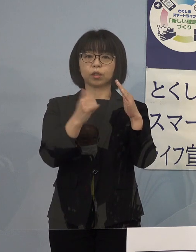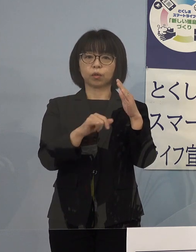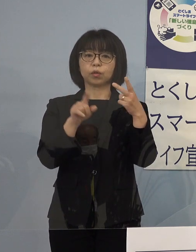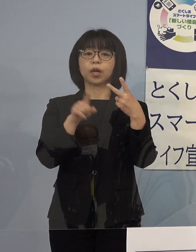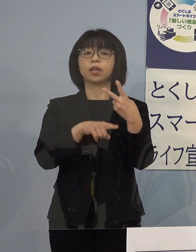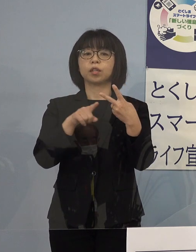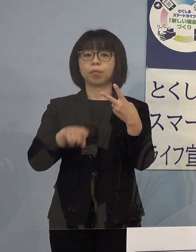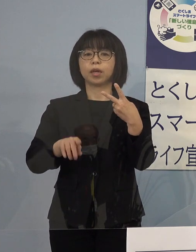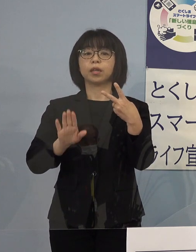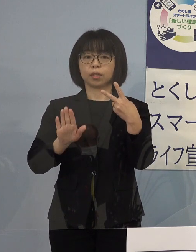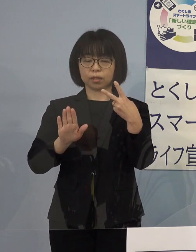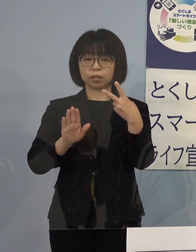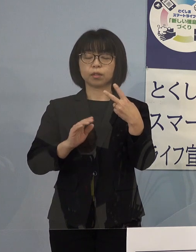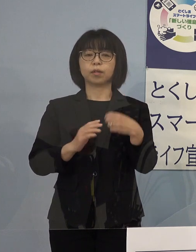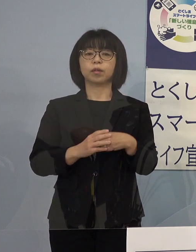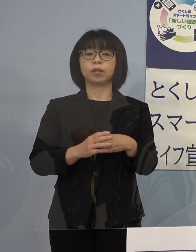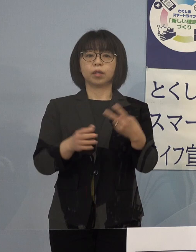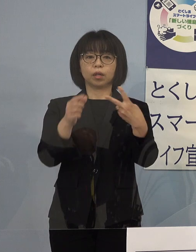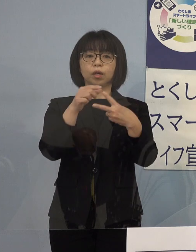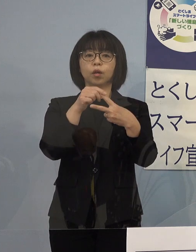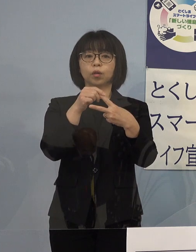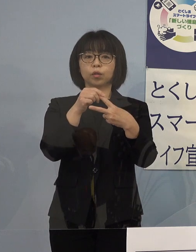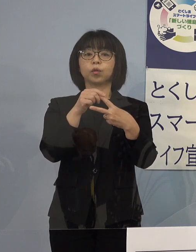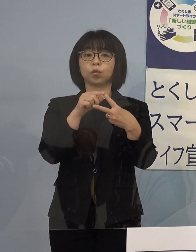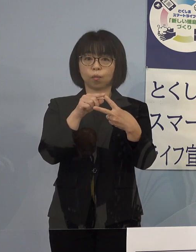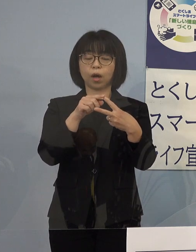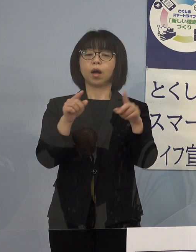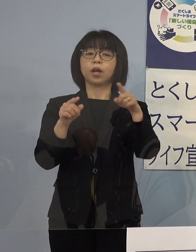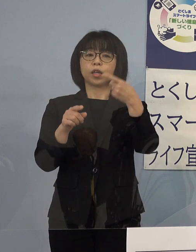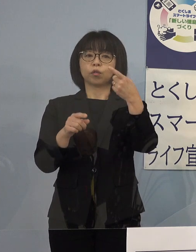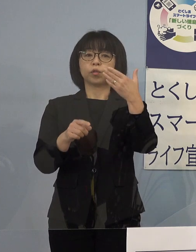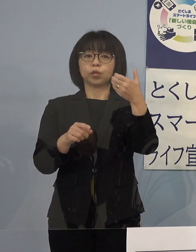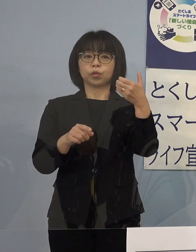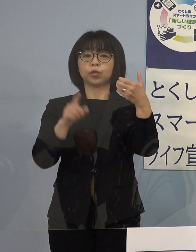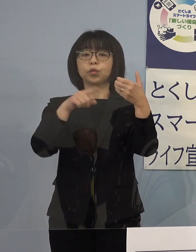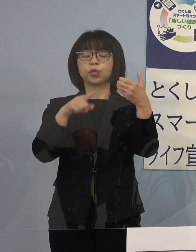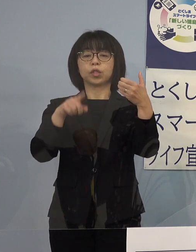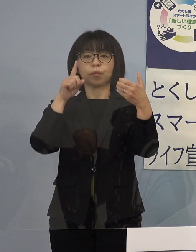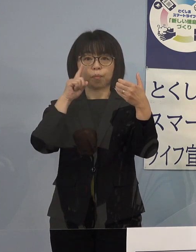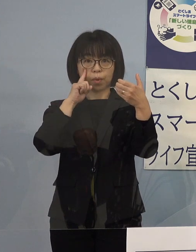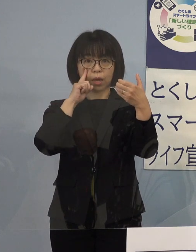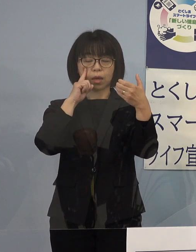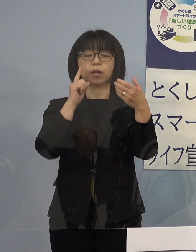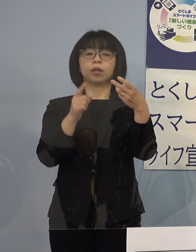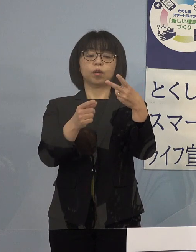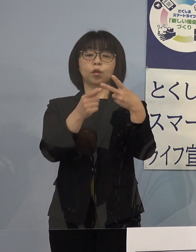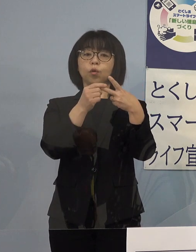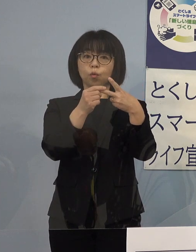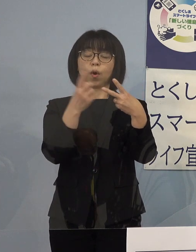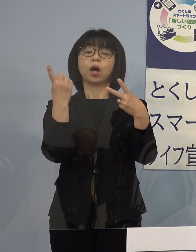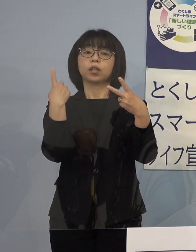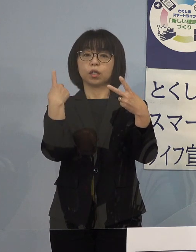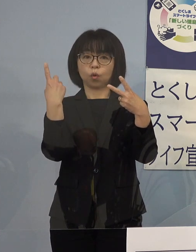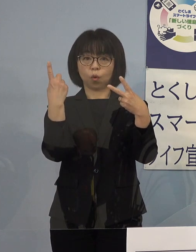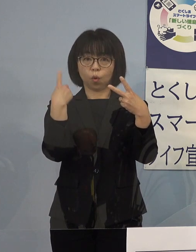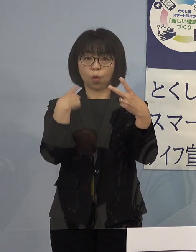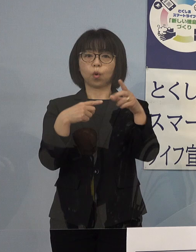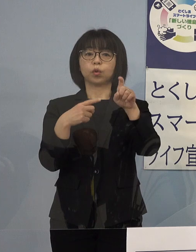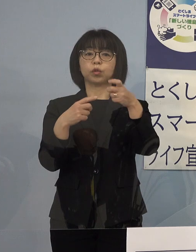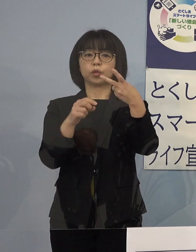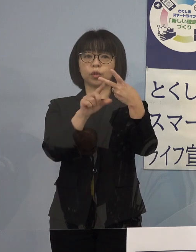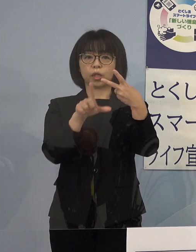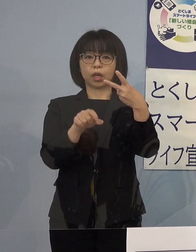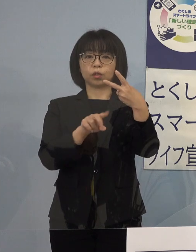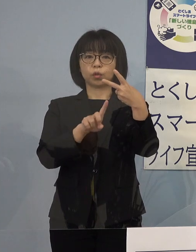りますが、このうちのお一人は190例目の方、もうお一人は一昨日12月の